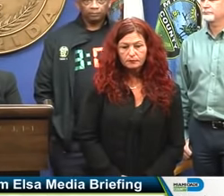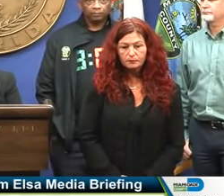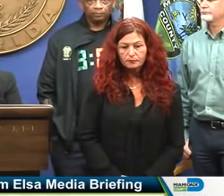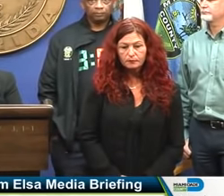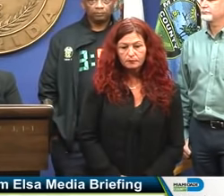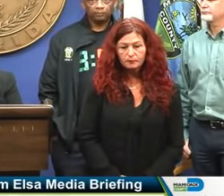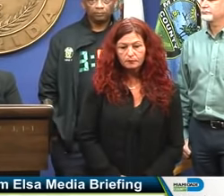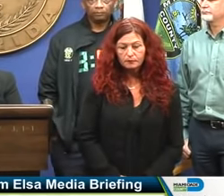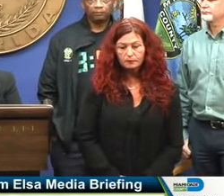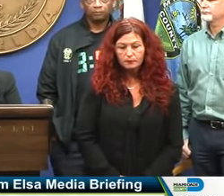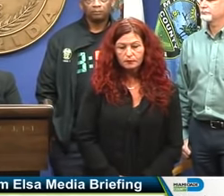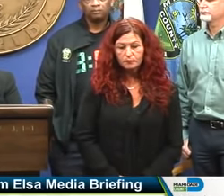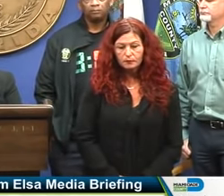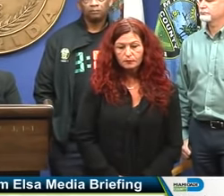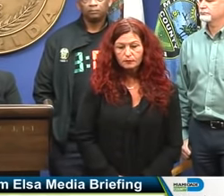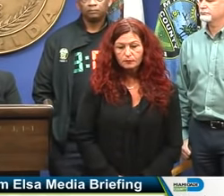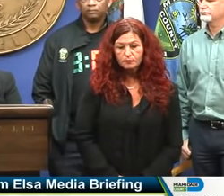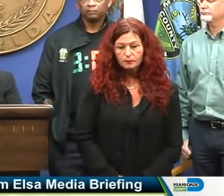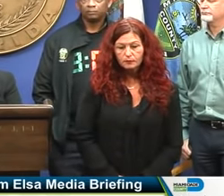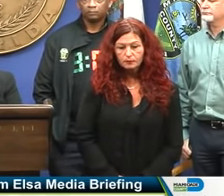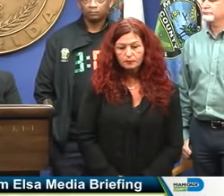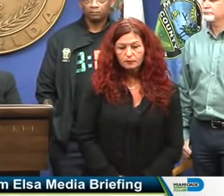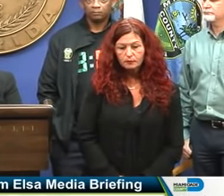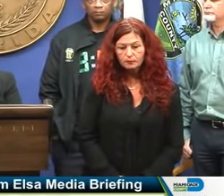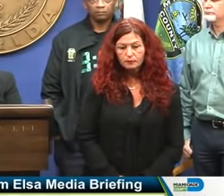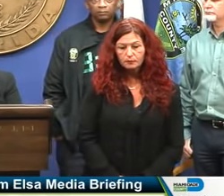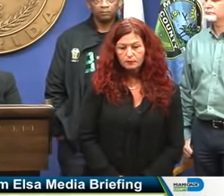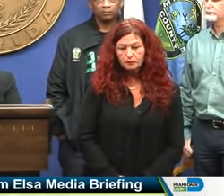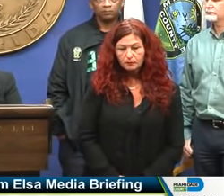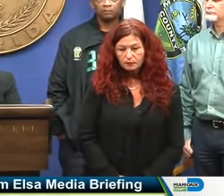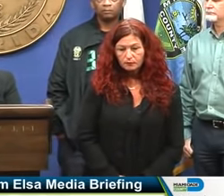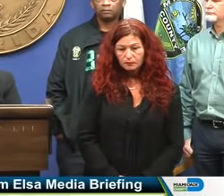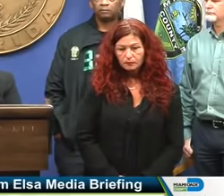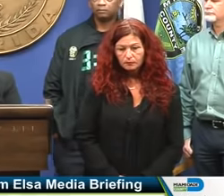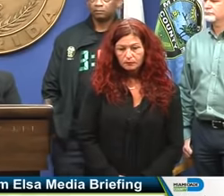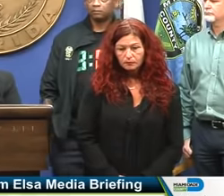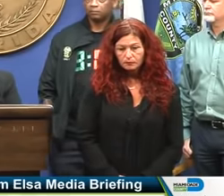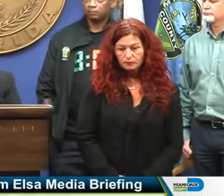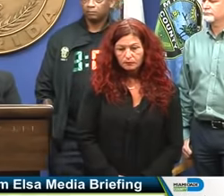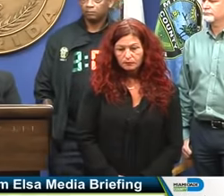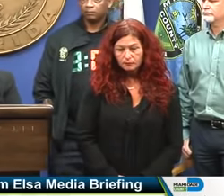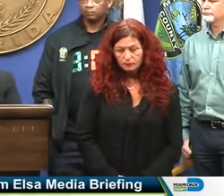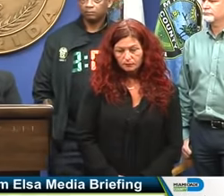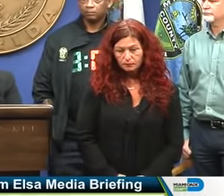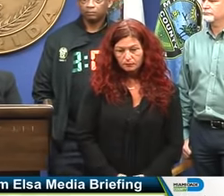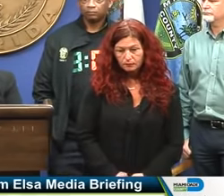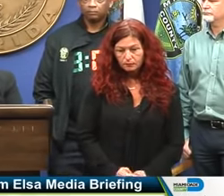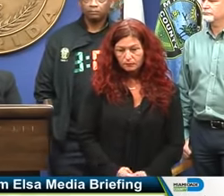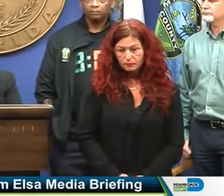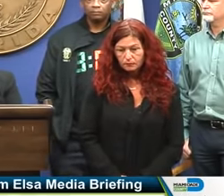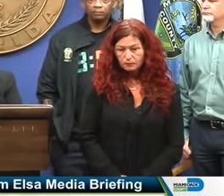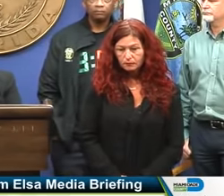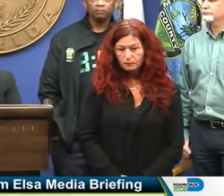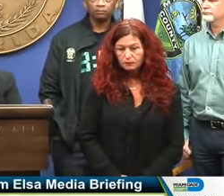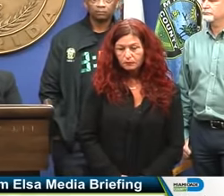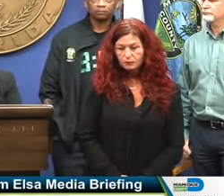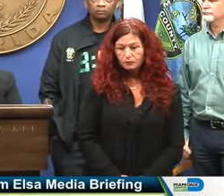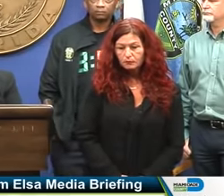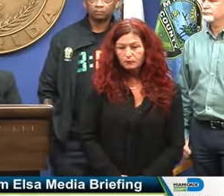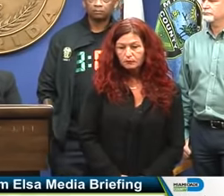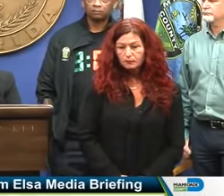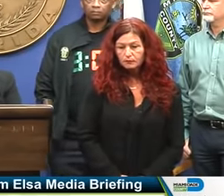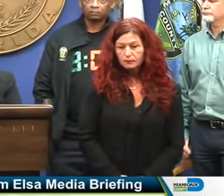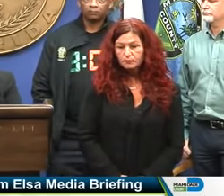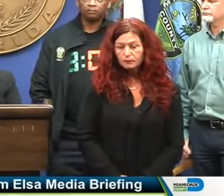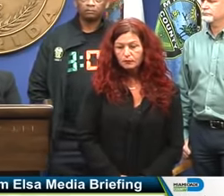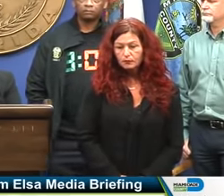son 191 y desaparecidas son 118. Otra vez, oremos